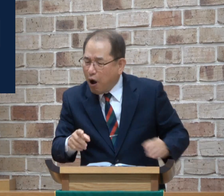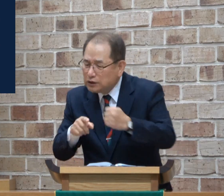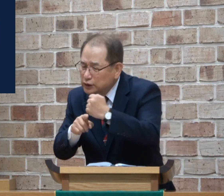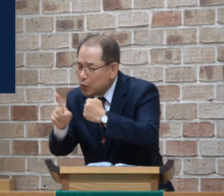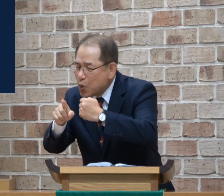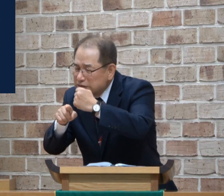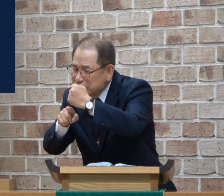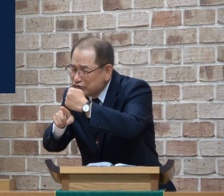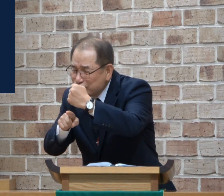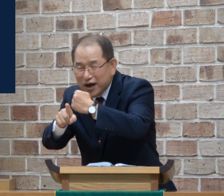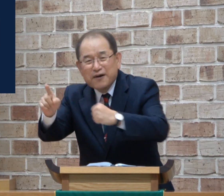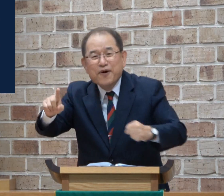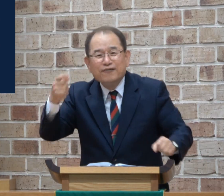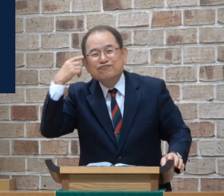무언가 물었습니다.